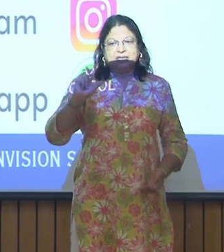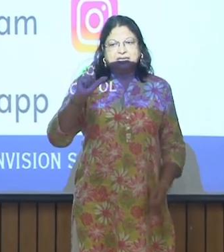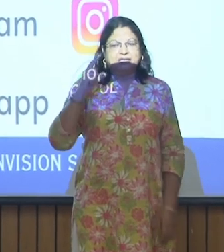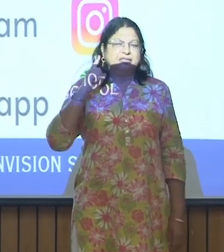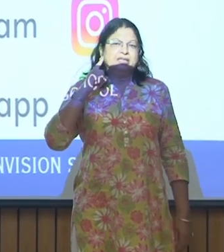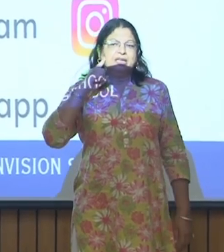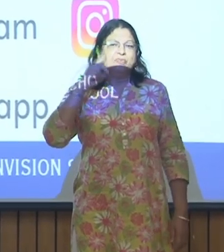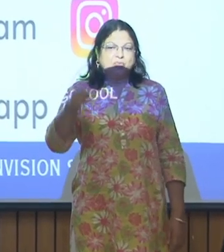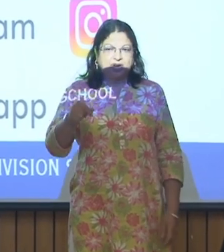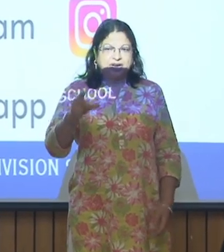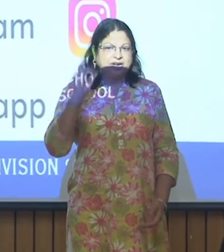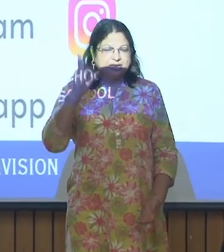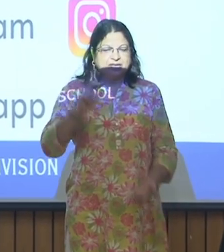हाँ नो इज दिस नो.